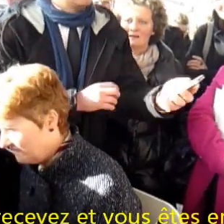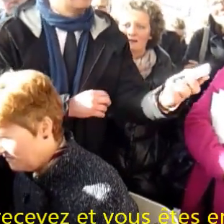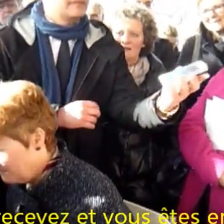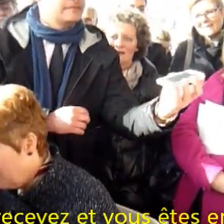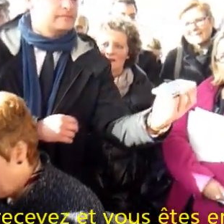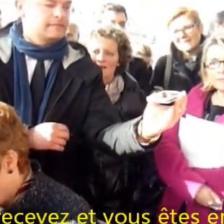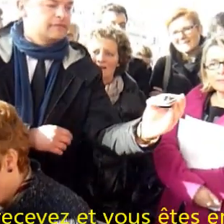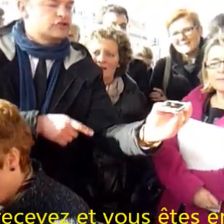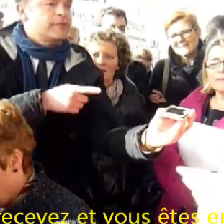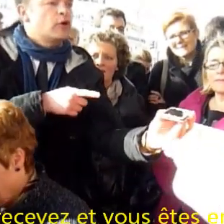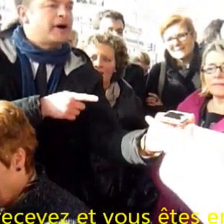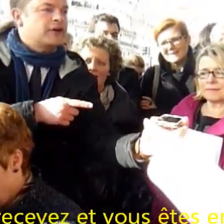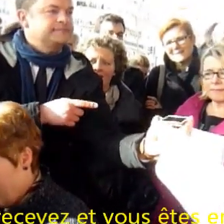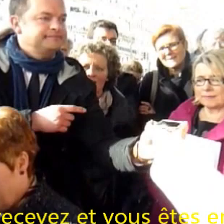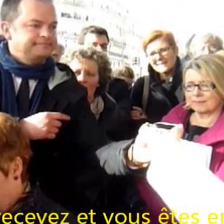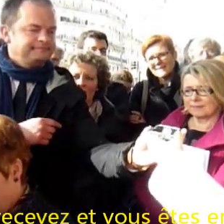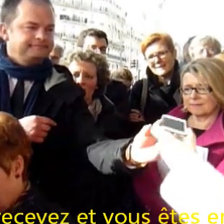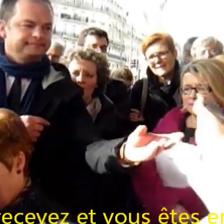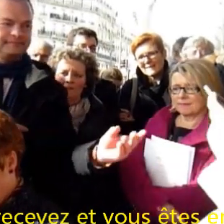Voilà.